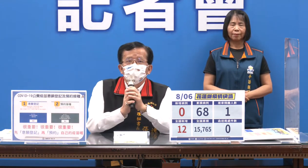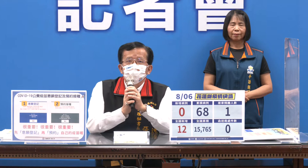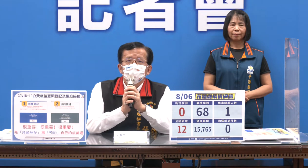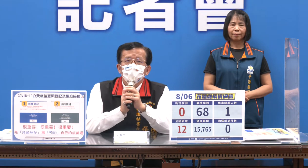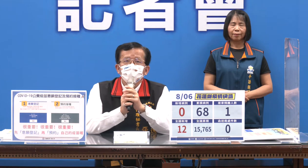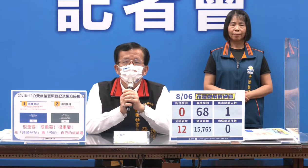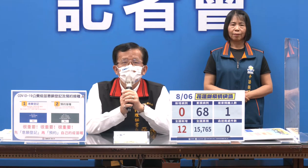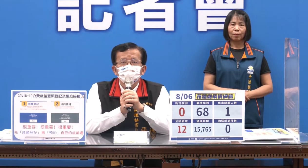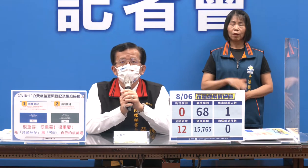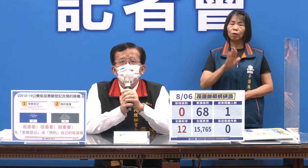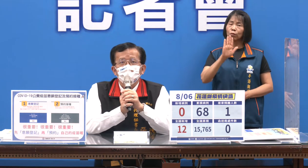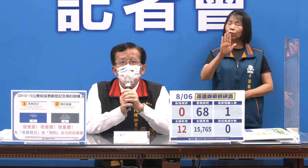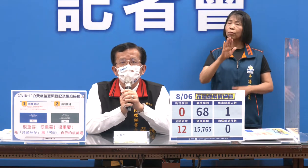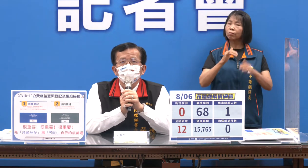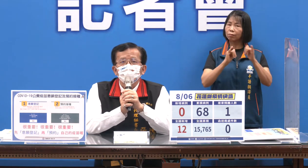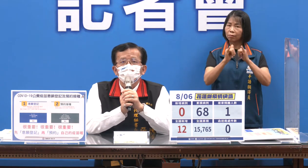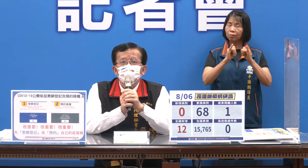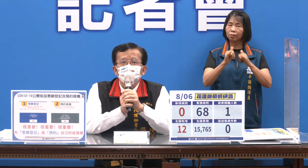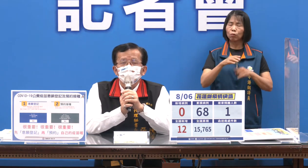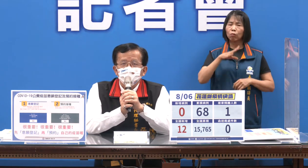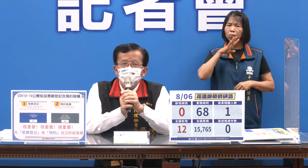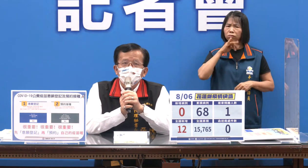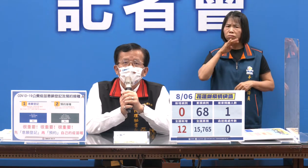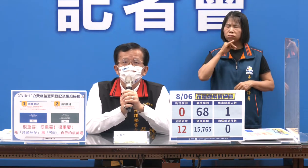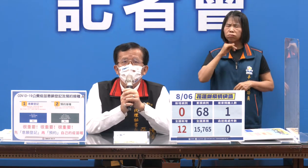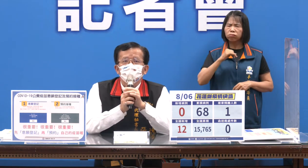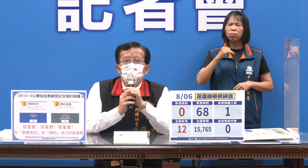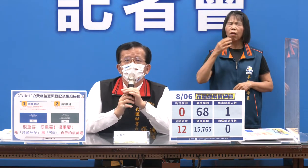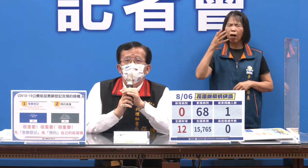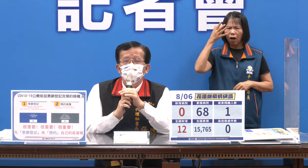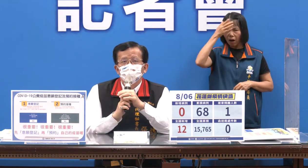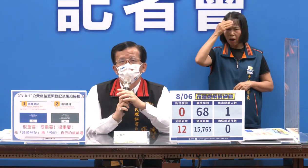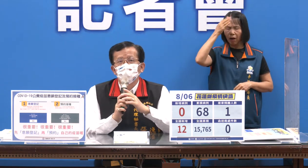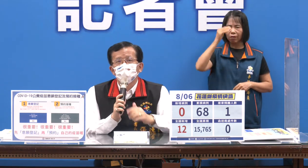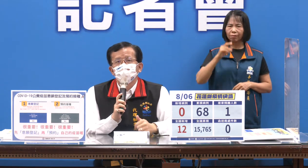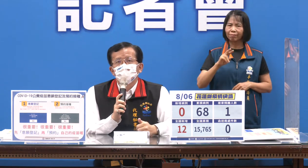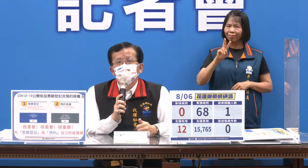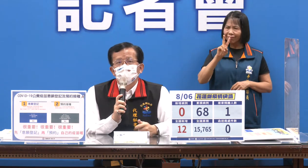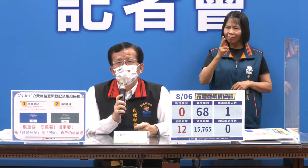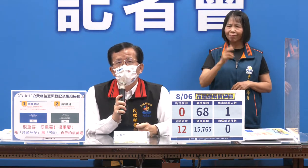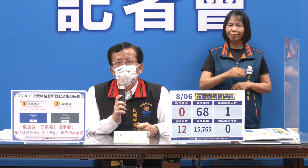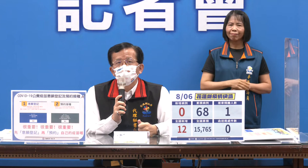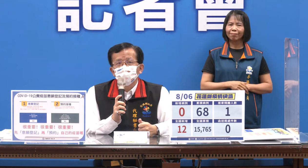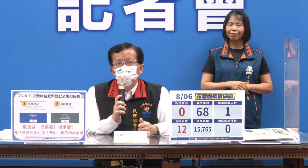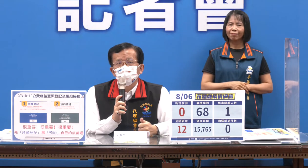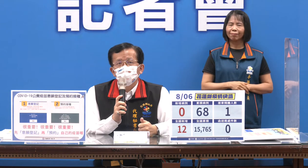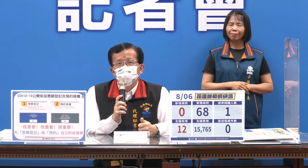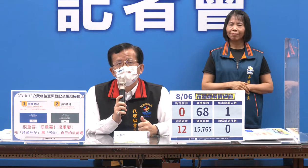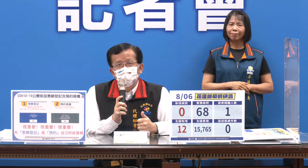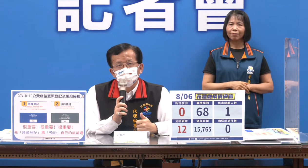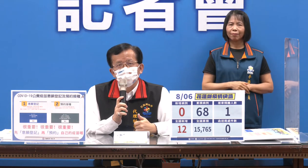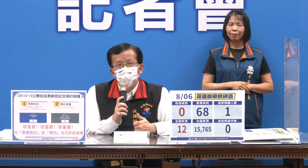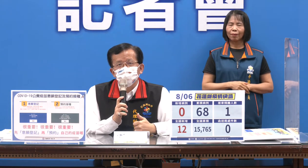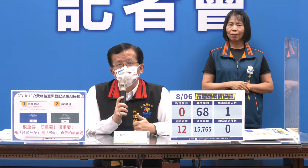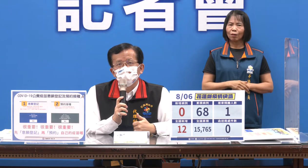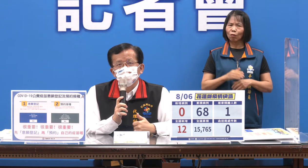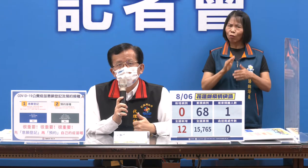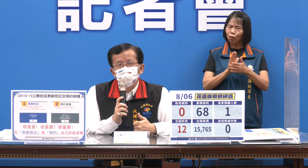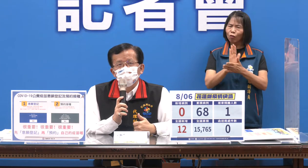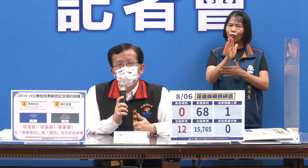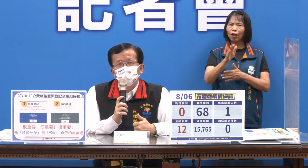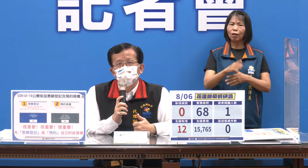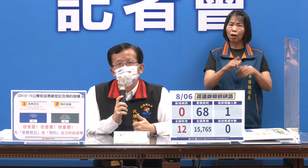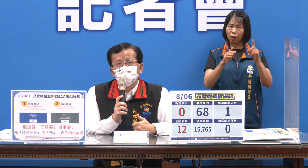那么有些乡亲年龄比较大一点，或者说他后来才接触